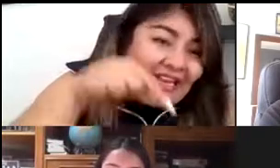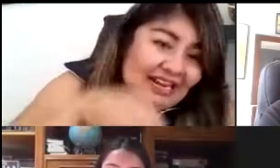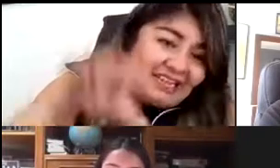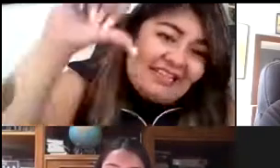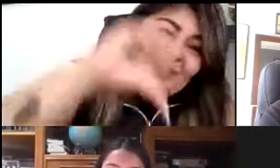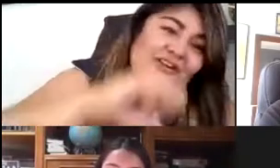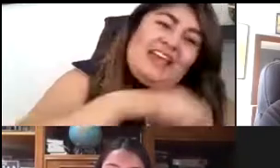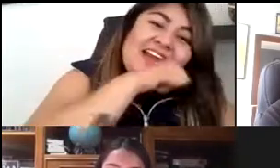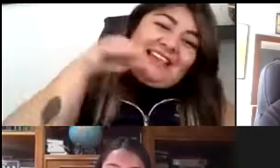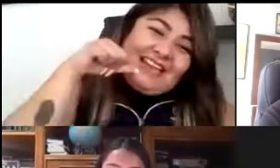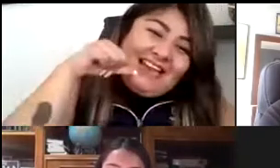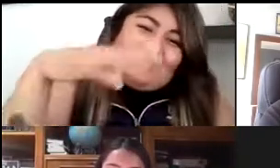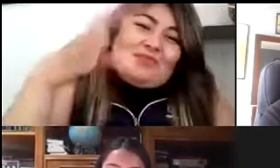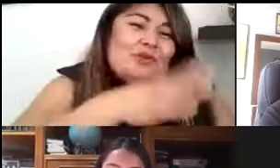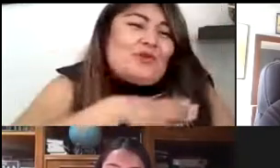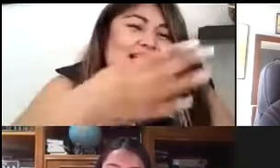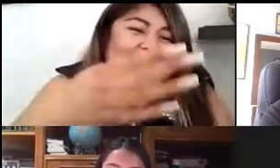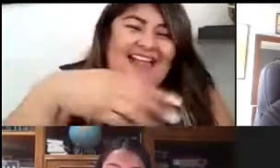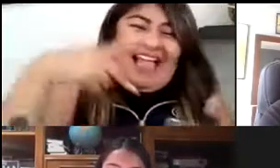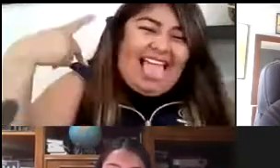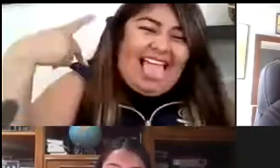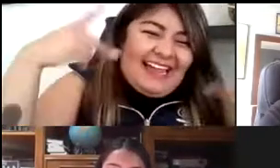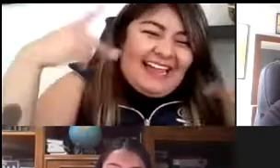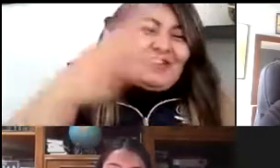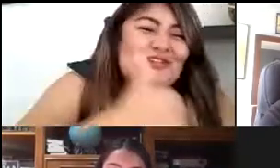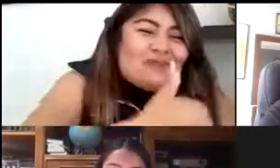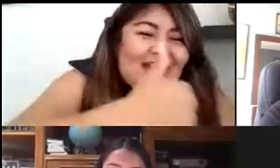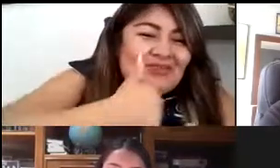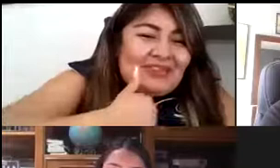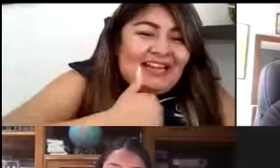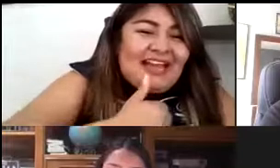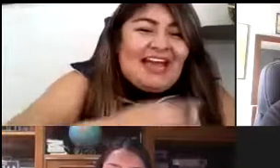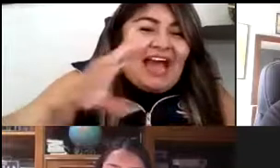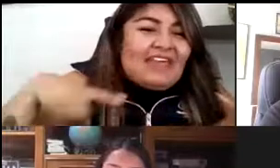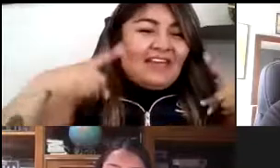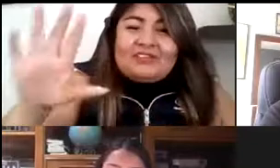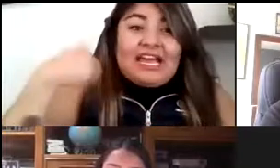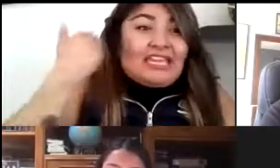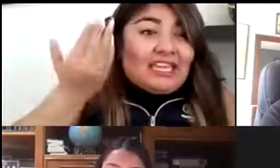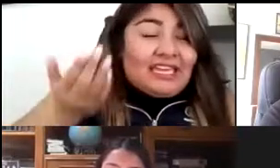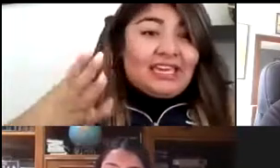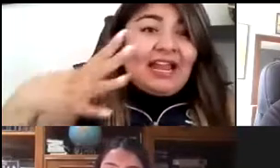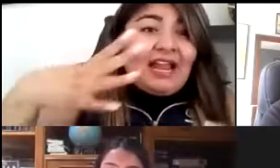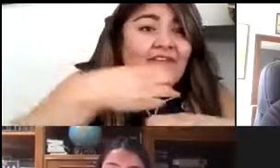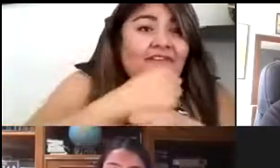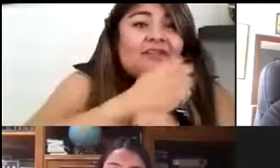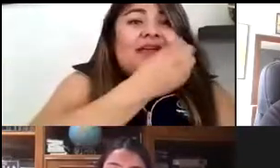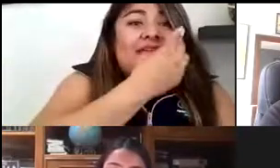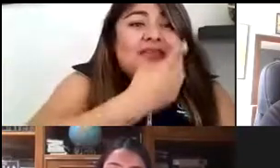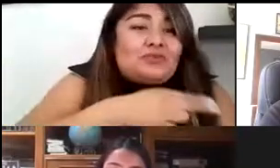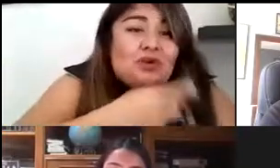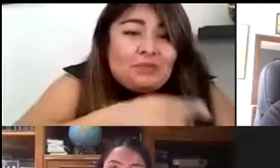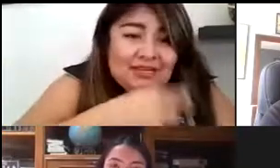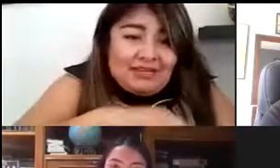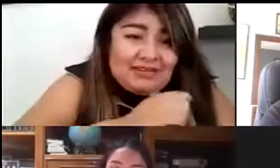en la clase de hoy, Alicia, muy buena, nos va a ayudar a darnos a quien quiera la firma de